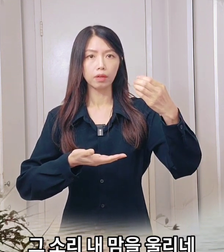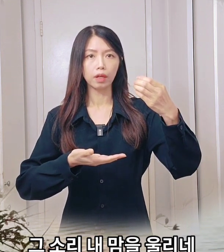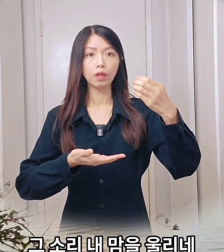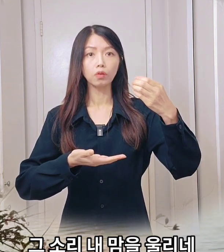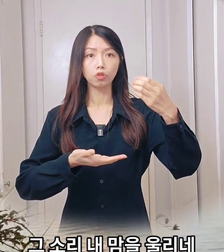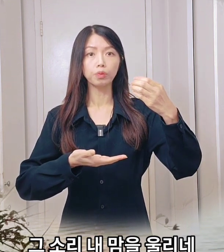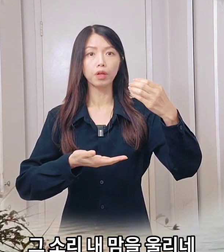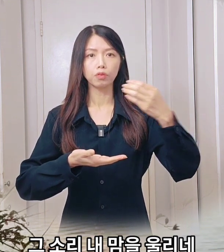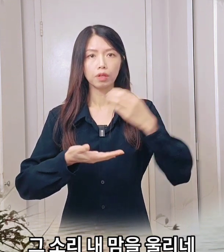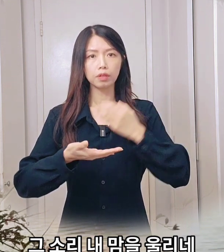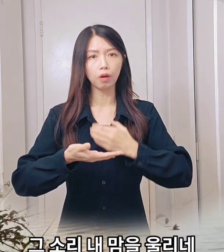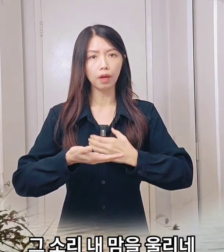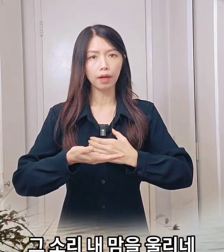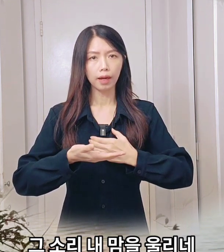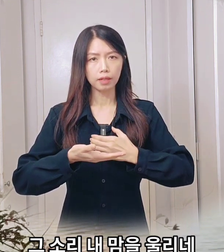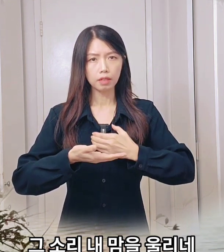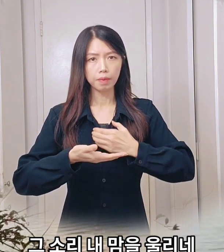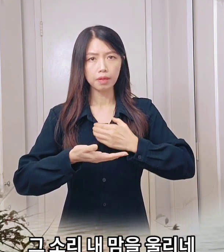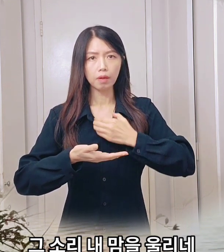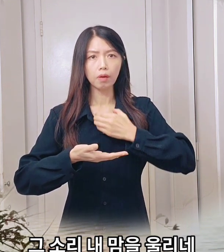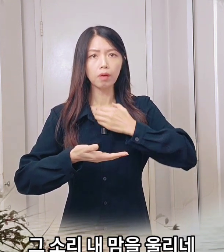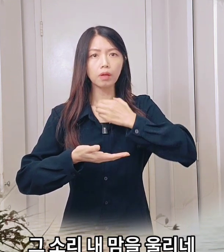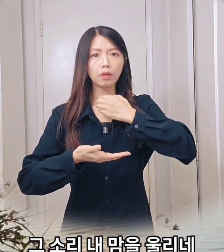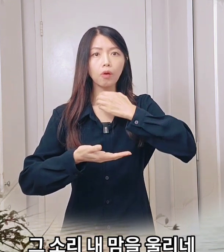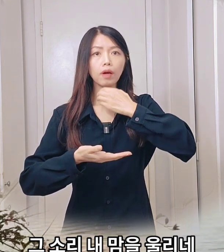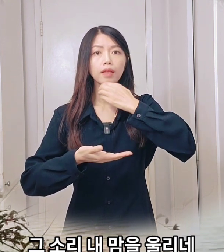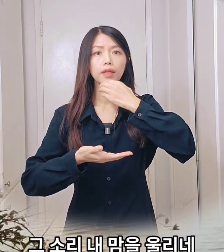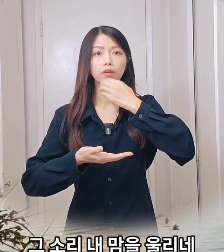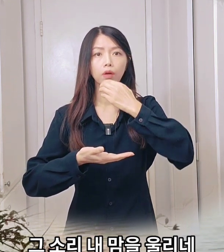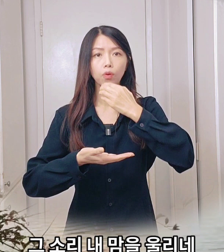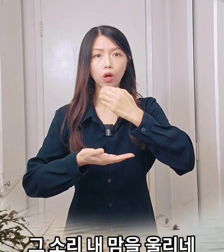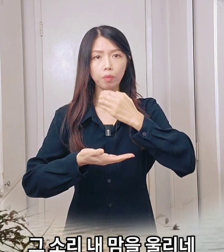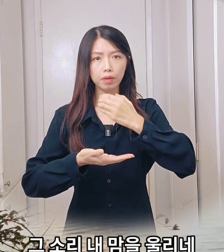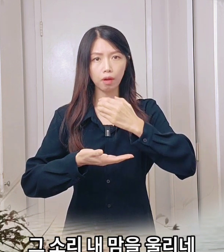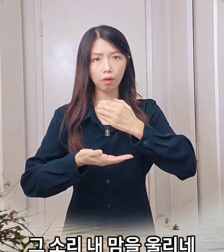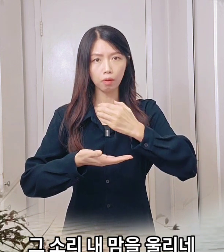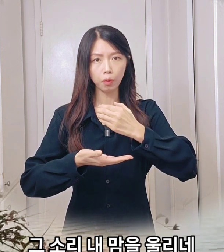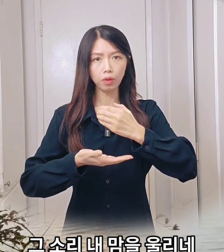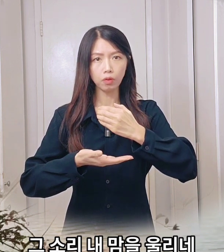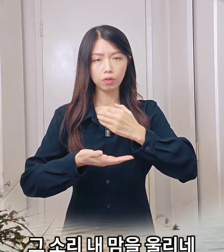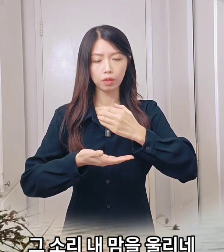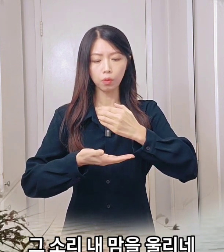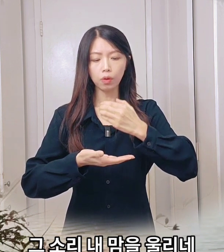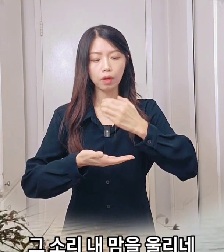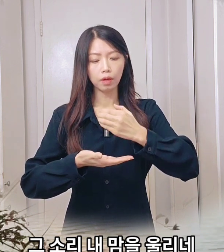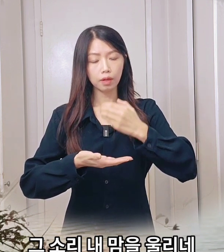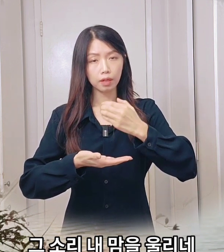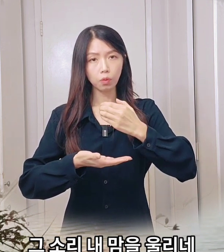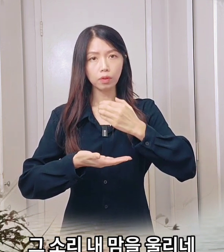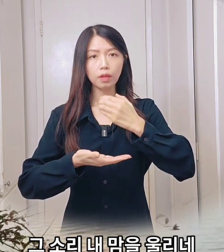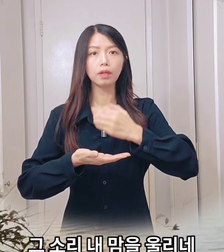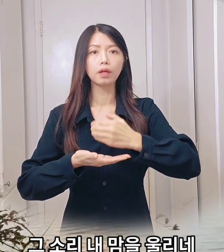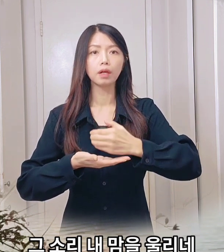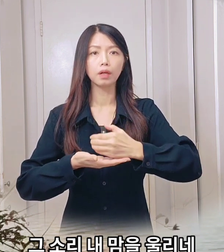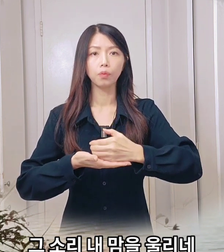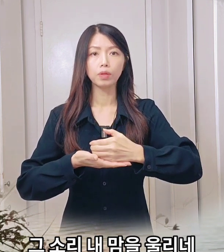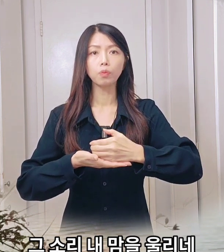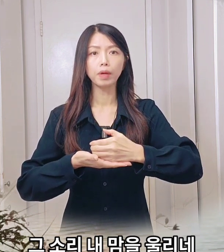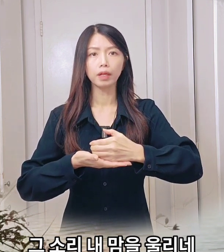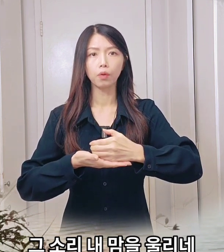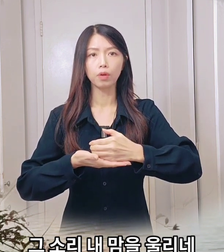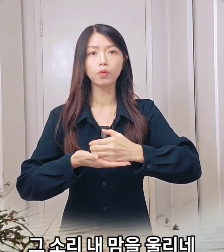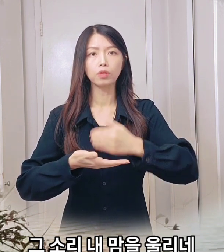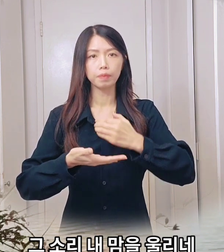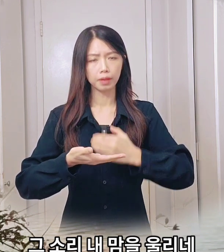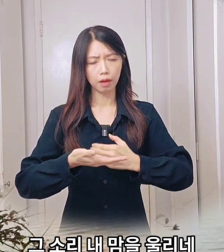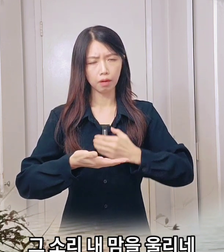살짝 이렇게 구부려 주셔서 가슴에서 턱까지 이렇게 올라오면서 표현해 주시고 이 손을